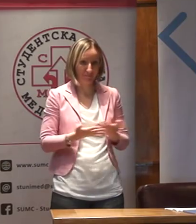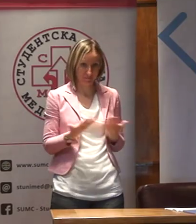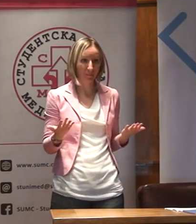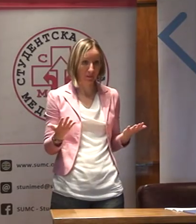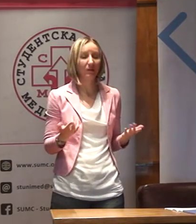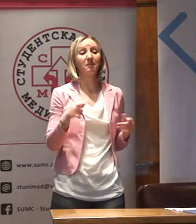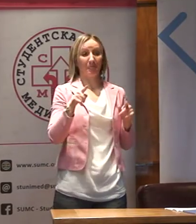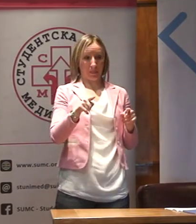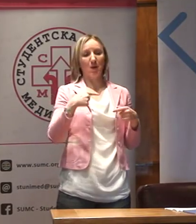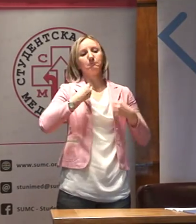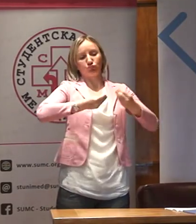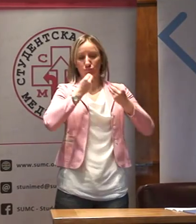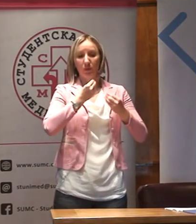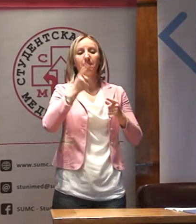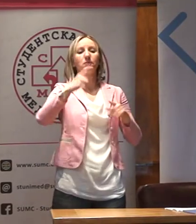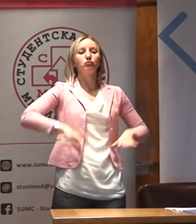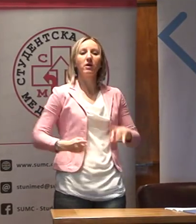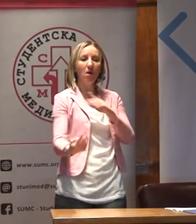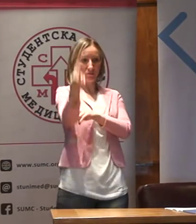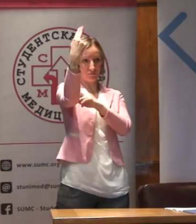bude na vrlo niskom nivou.